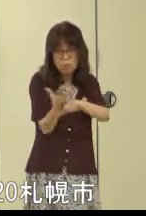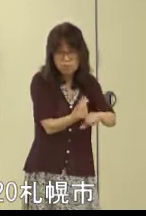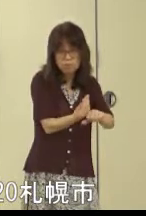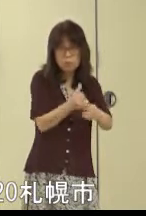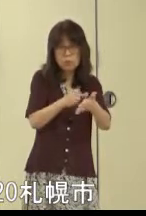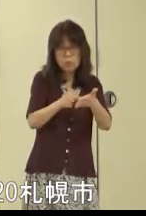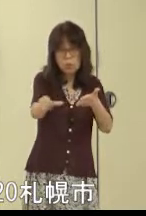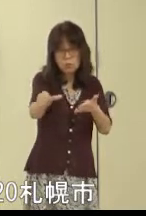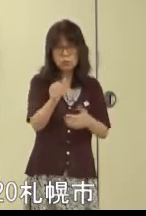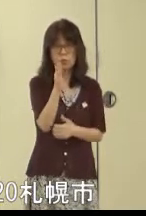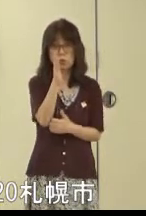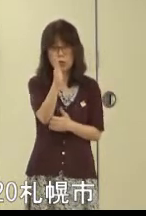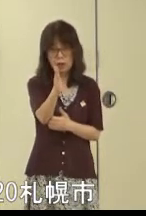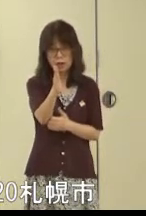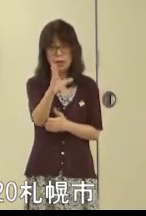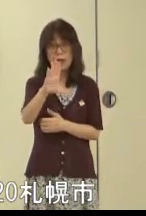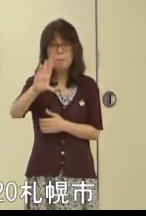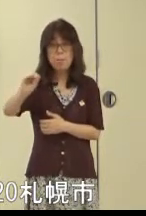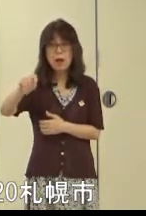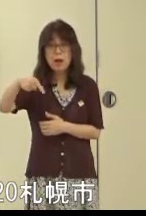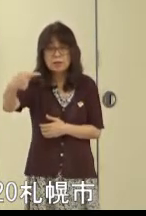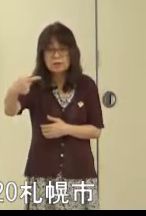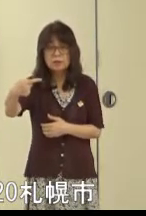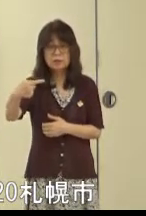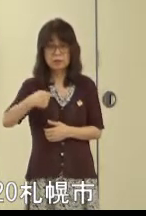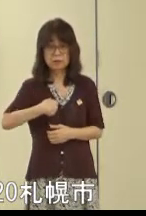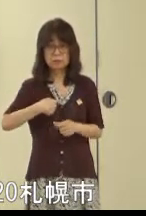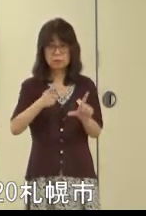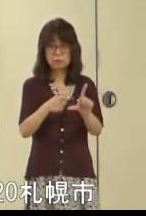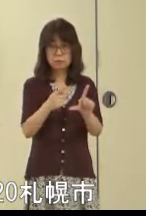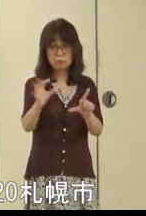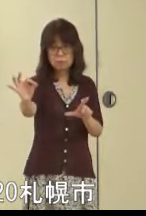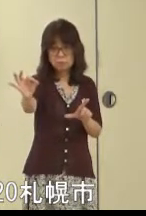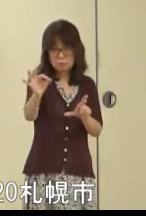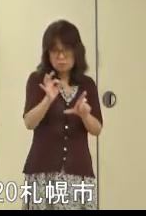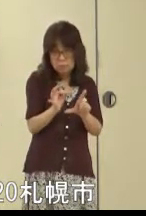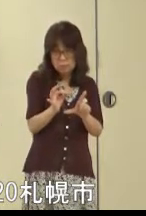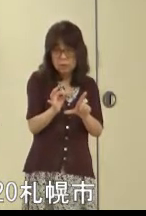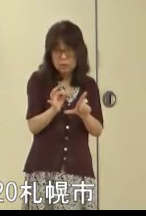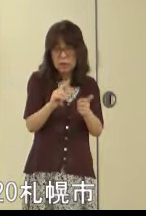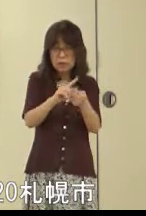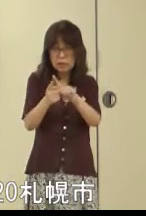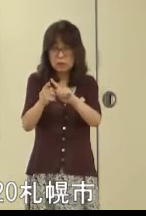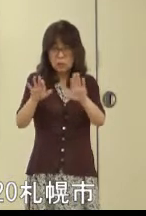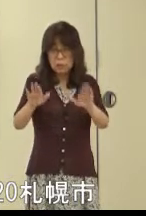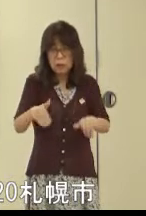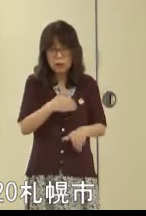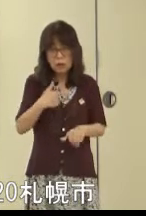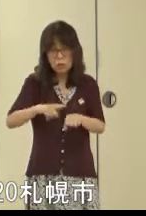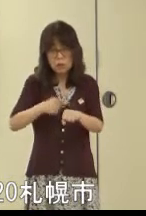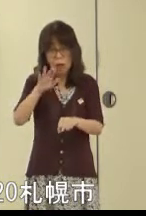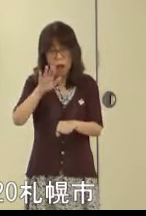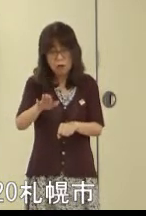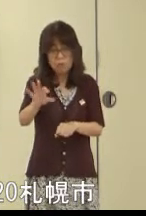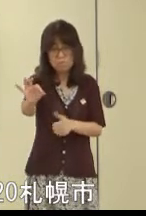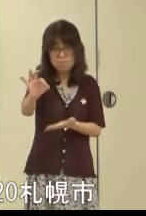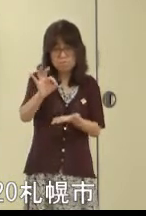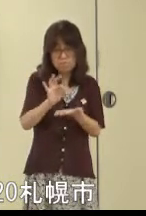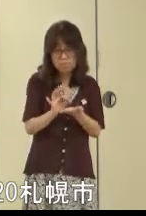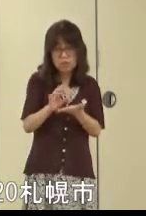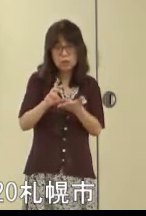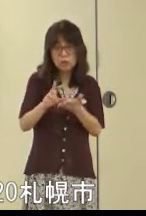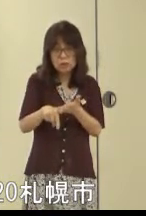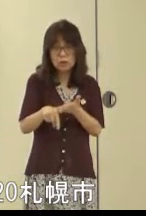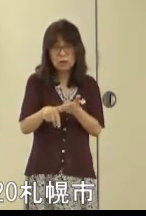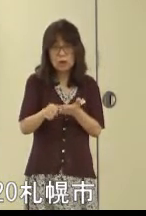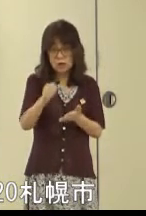万が一通知が届きましたら接触した可能性ありますよという数字がありましたら症状の上に